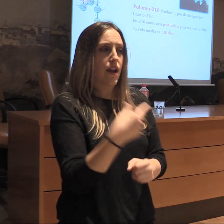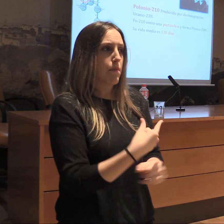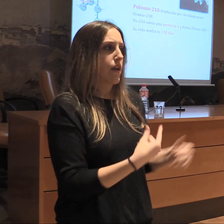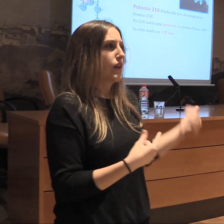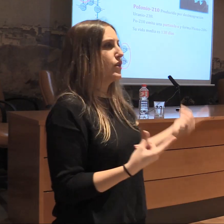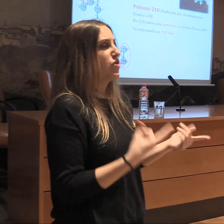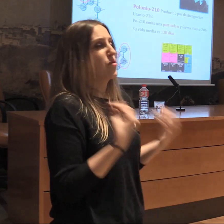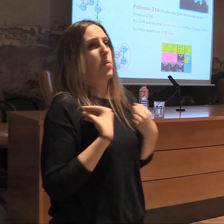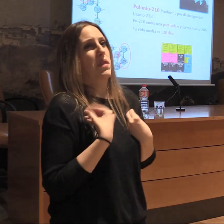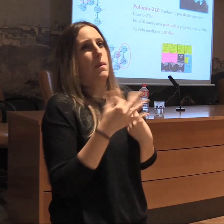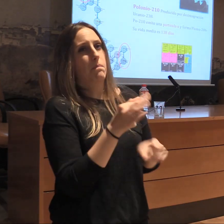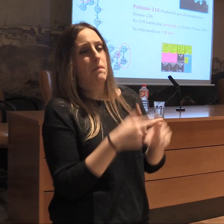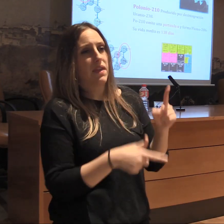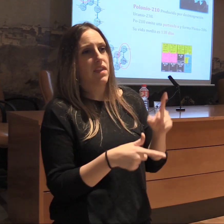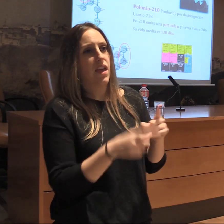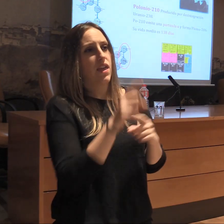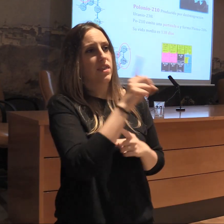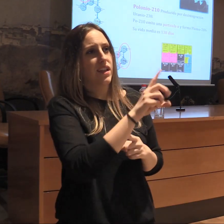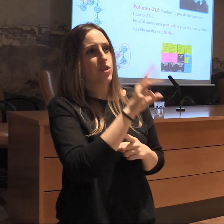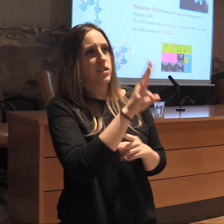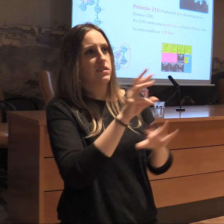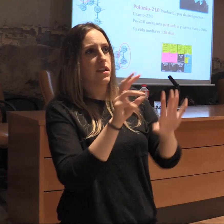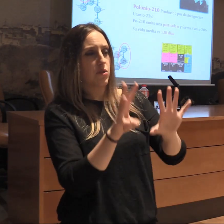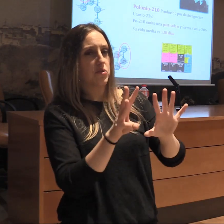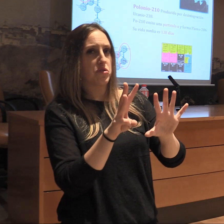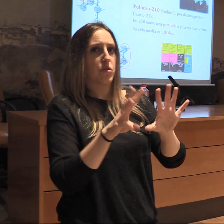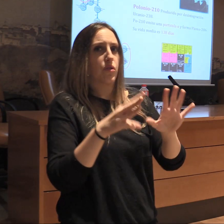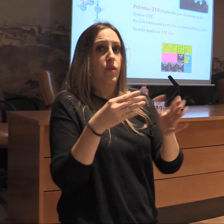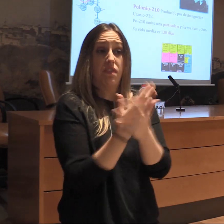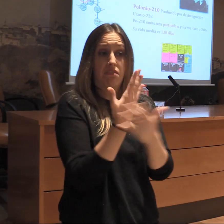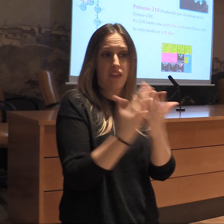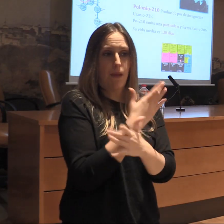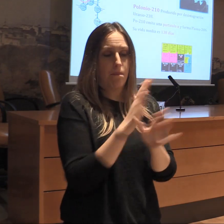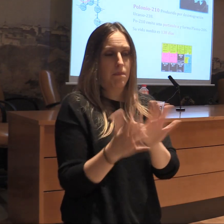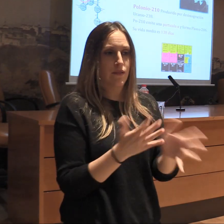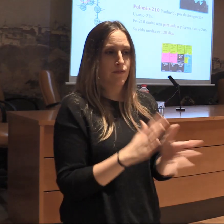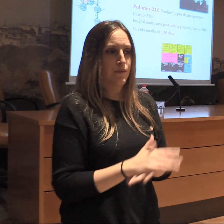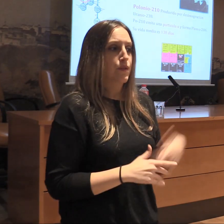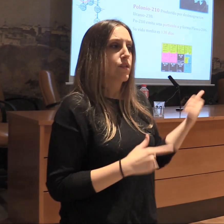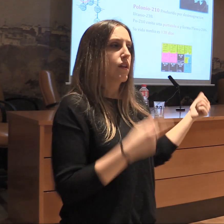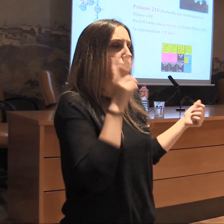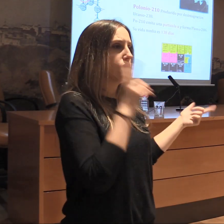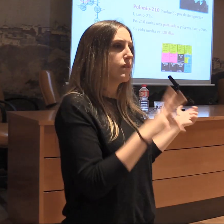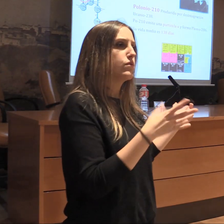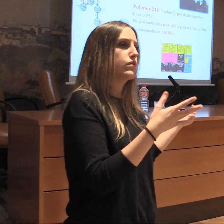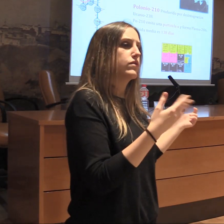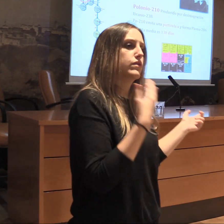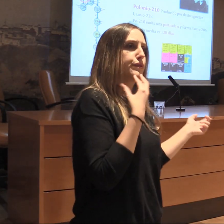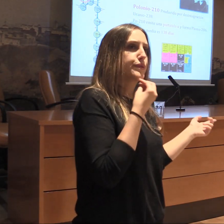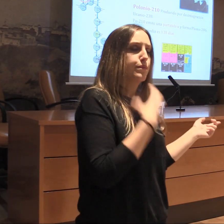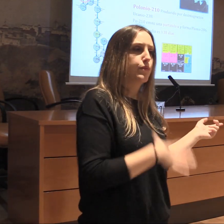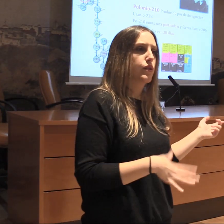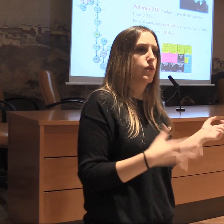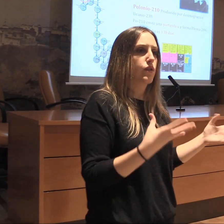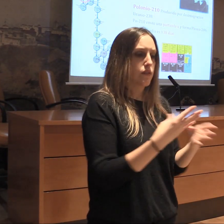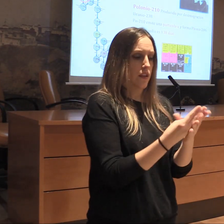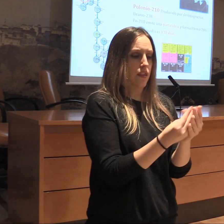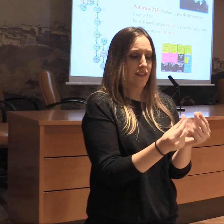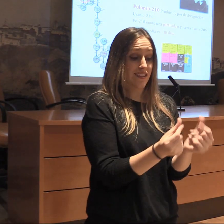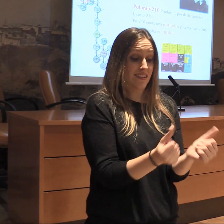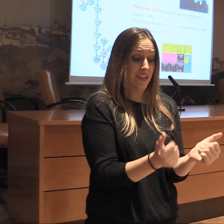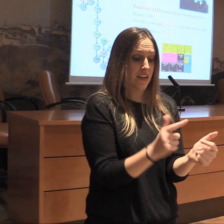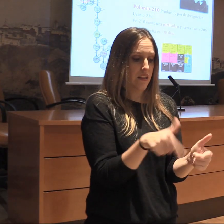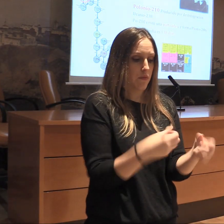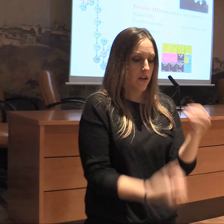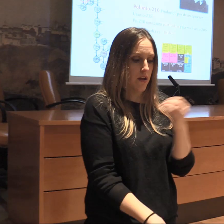138 días. Bueno, aquí vemos que está cerca de, bueno, se desintegra dando plomo, que ya